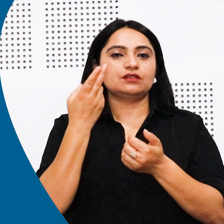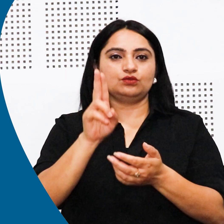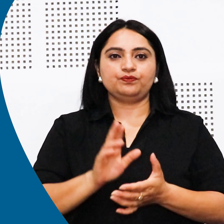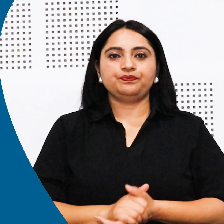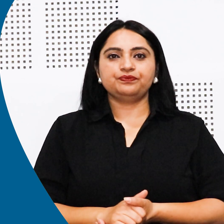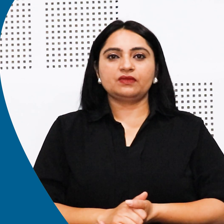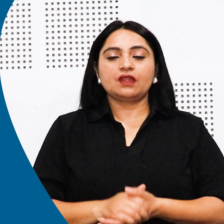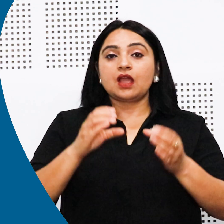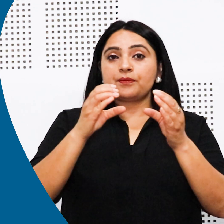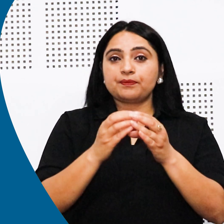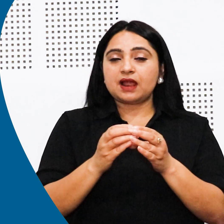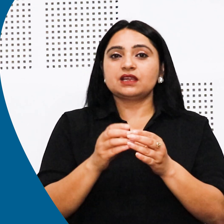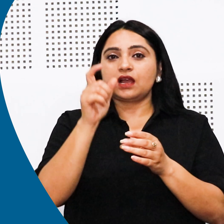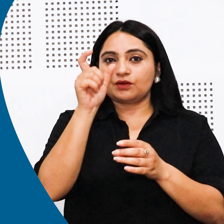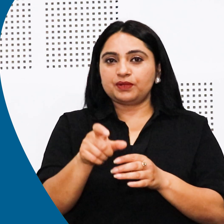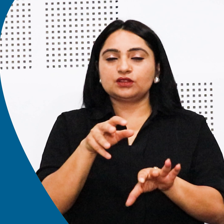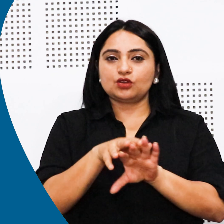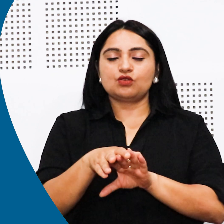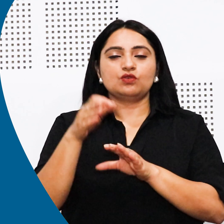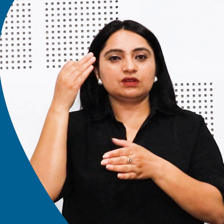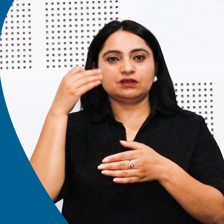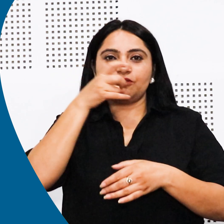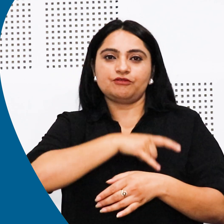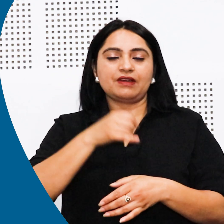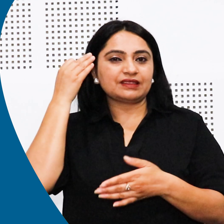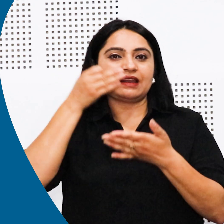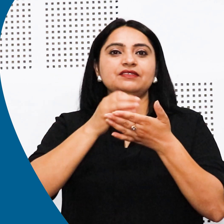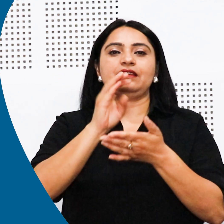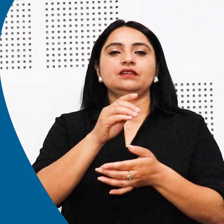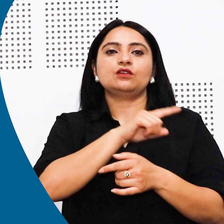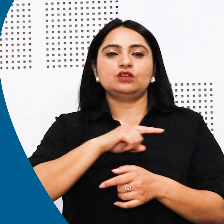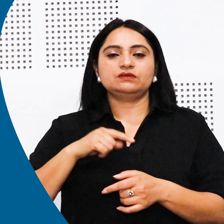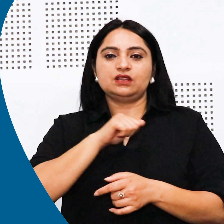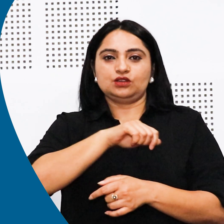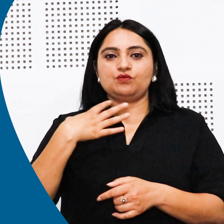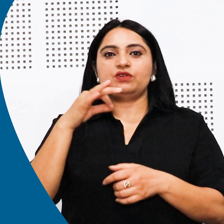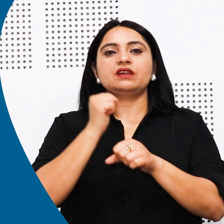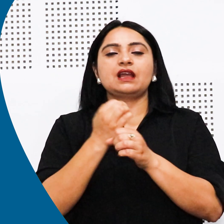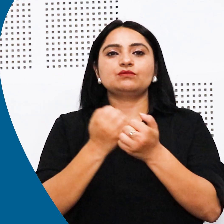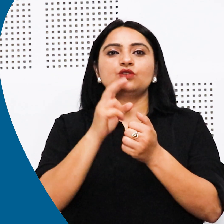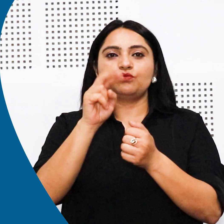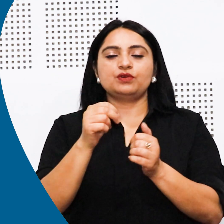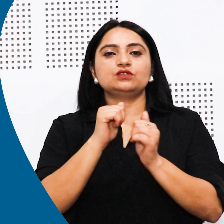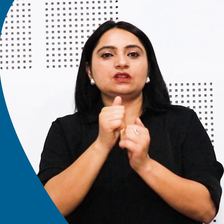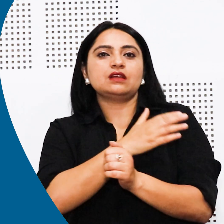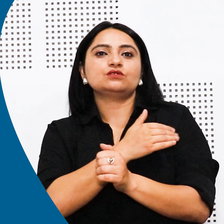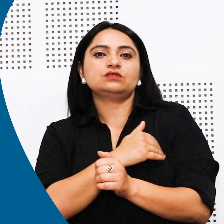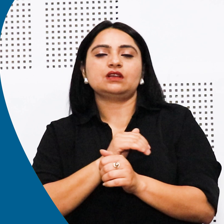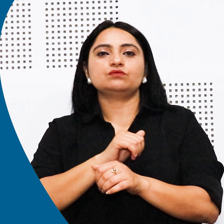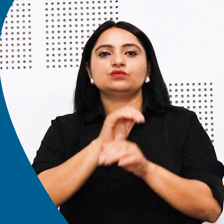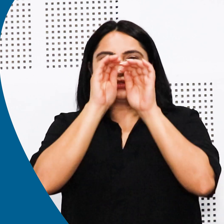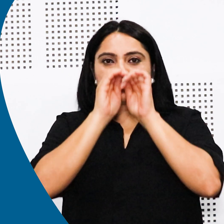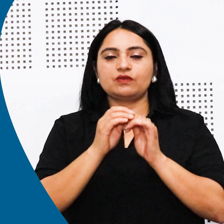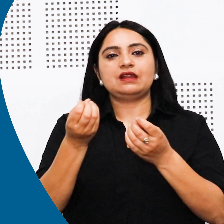थियौं। पालिकावासीको हितलाई ध्यान दिएर कर्मचारी र जनप्रतिनिधिले कदम चाल्नुपर्ने सुझाव सरकारवालाले